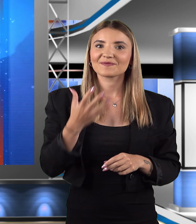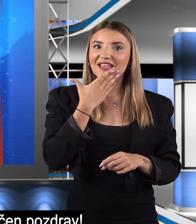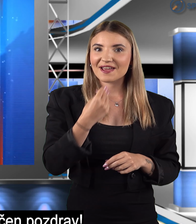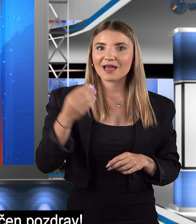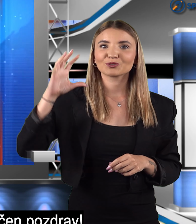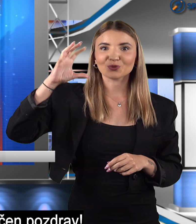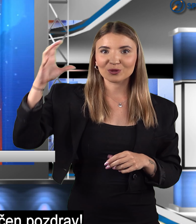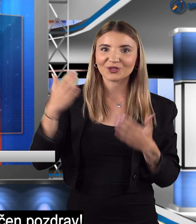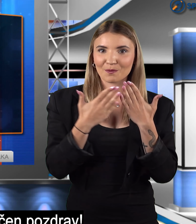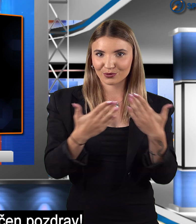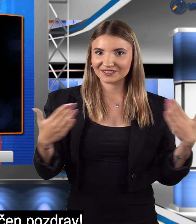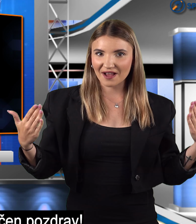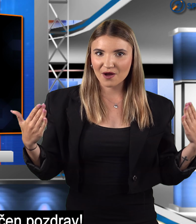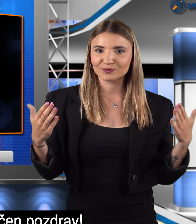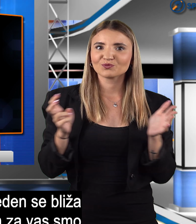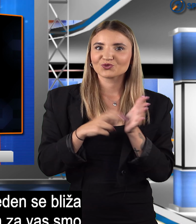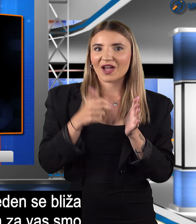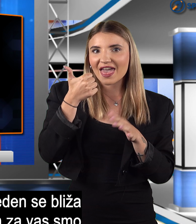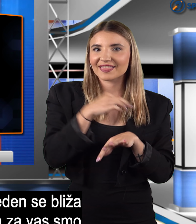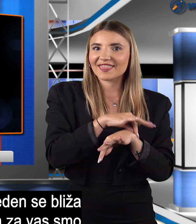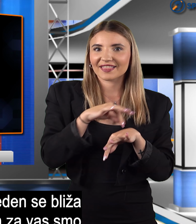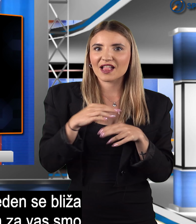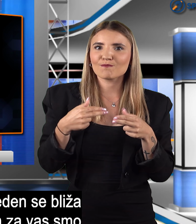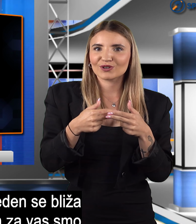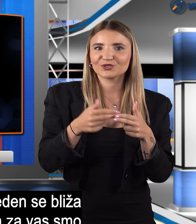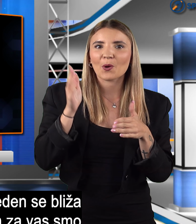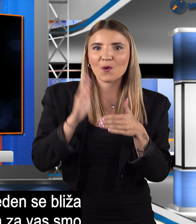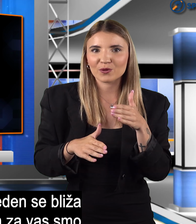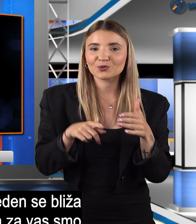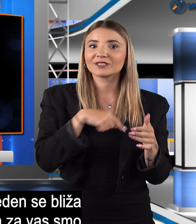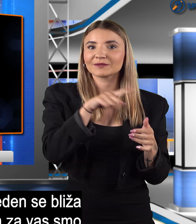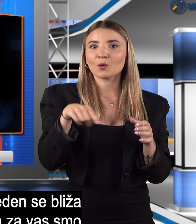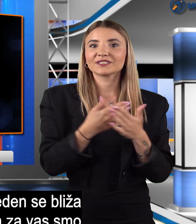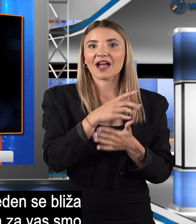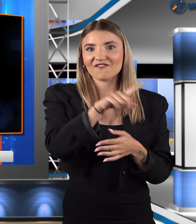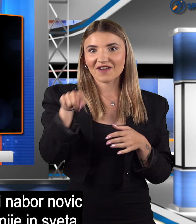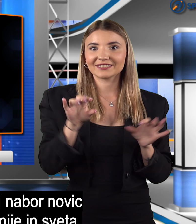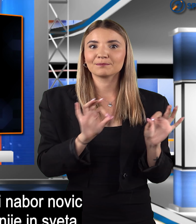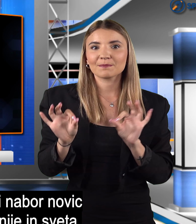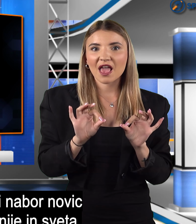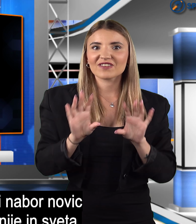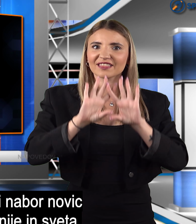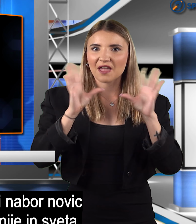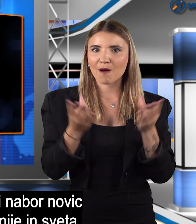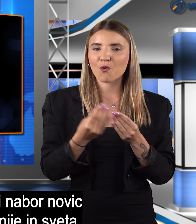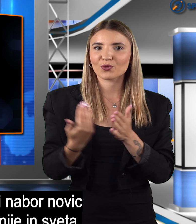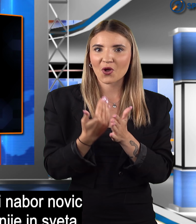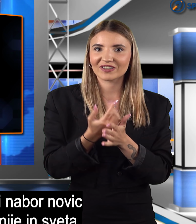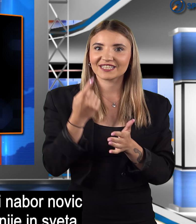lep sončen pozdrav. Še en teden se bliža koncu in za vas smo pripravili nabor novic iz Slovenije in